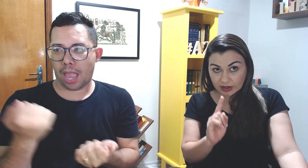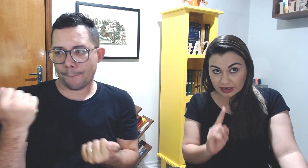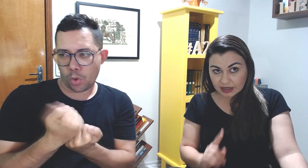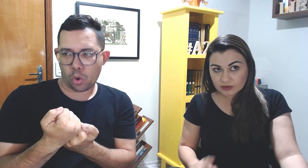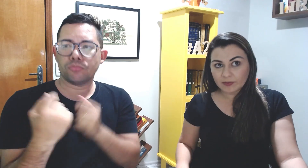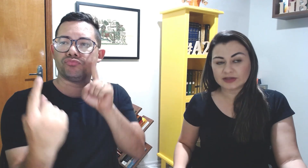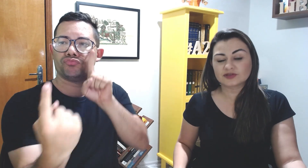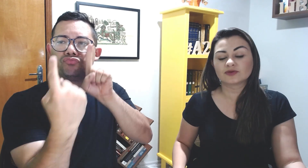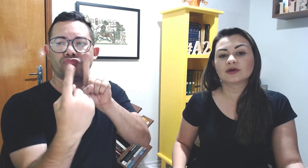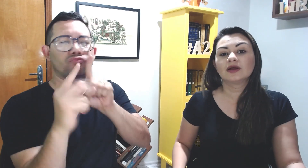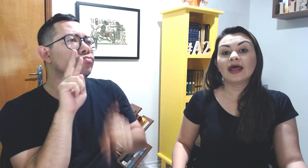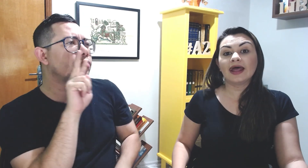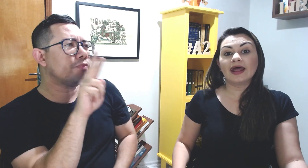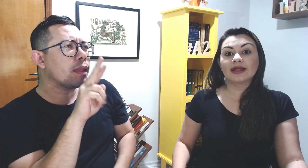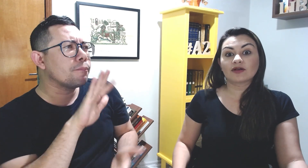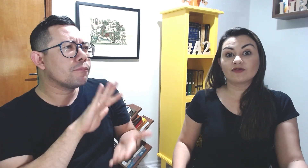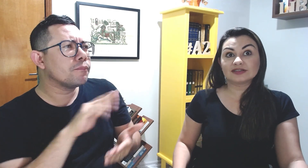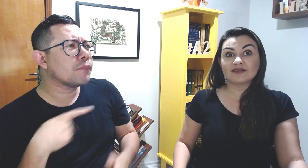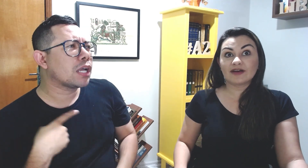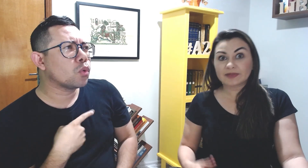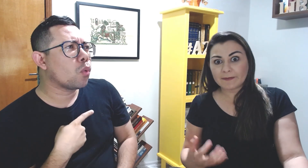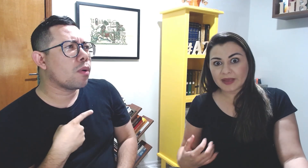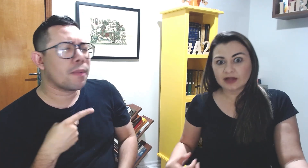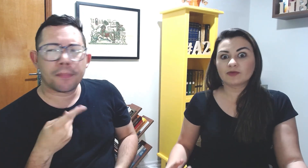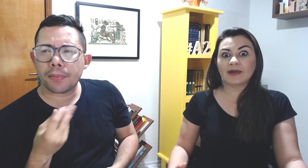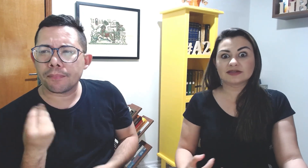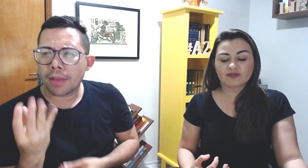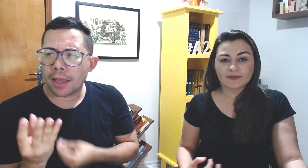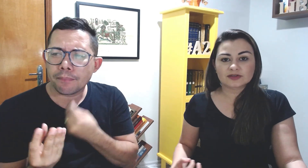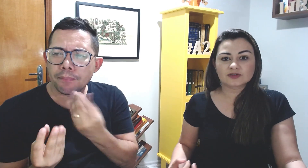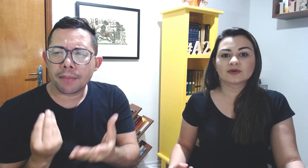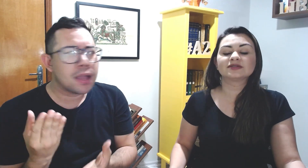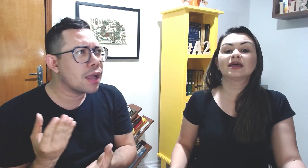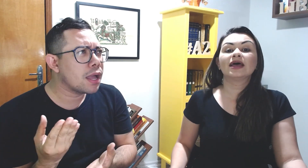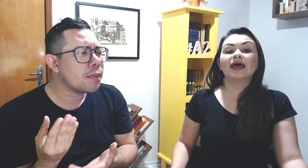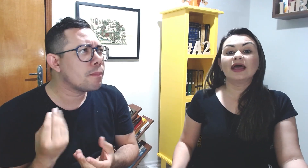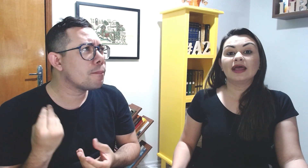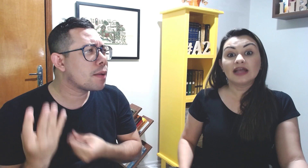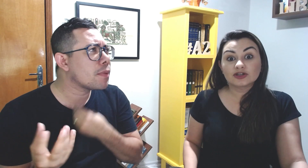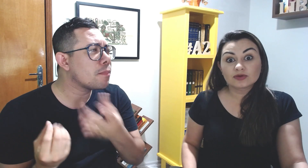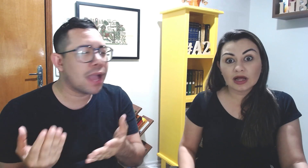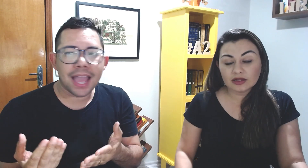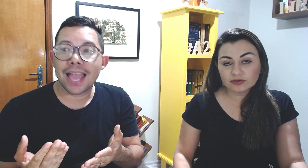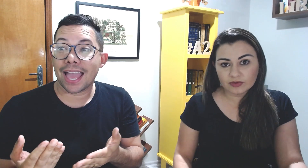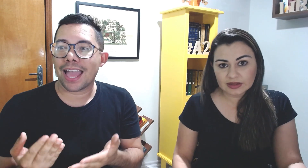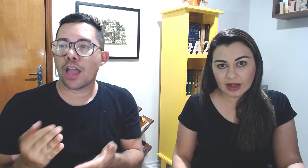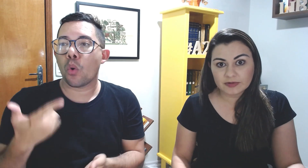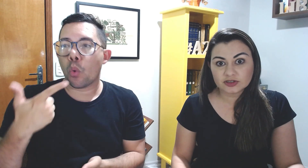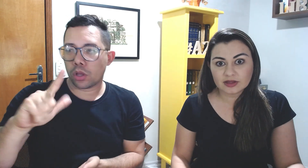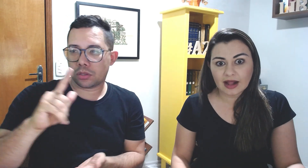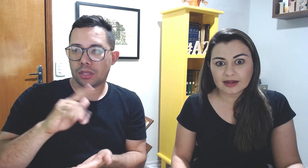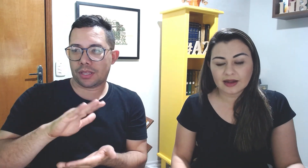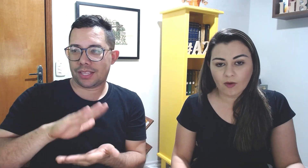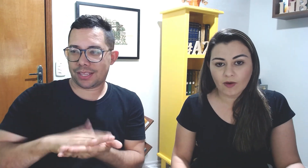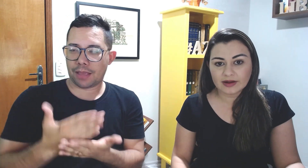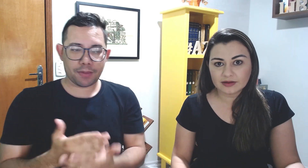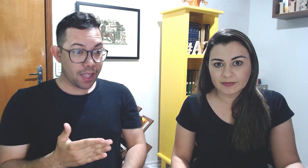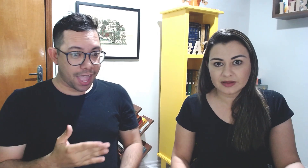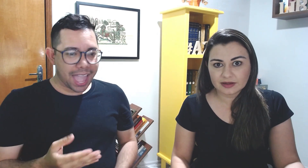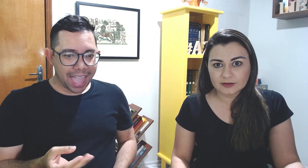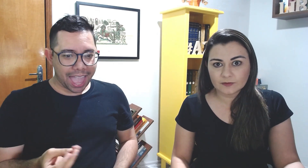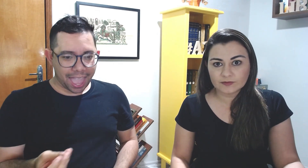estar olhando o pastor, talvez ele vai estar pegando mais informações e ajudando o intérprete que está ali na